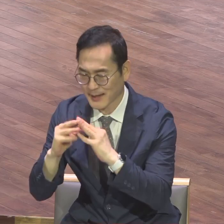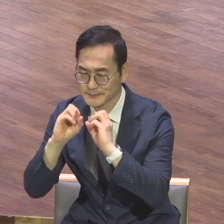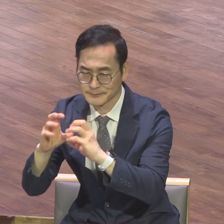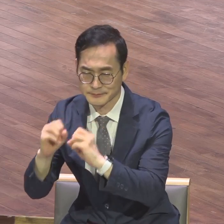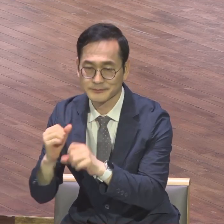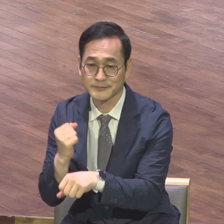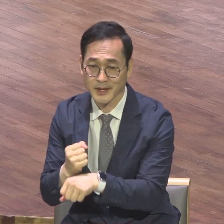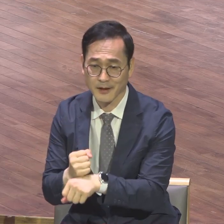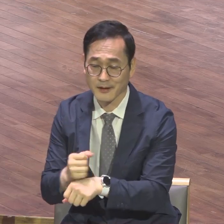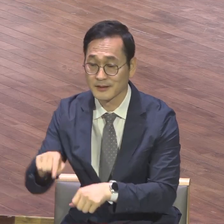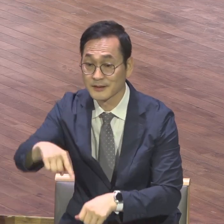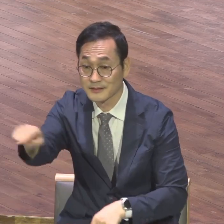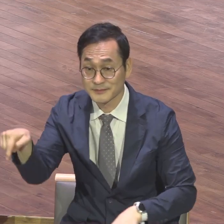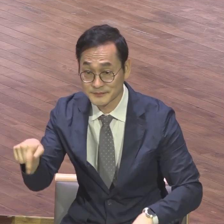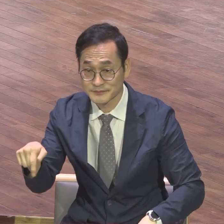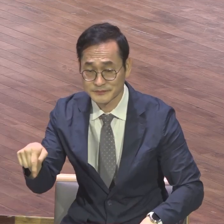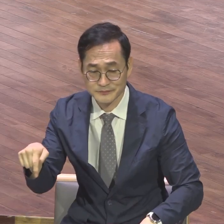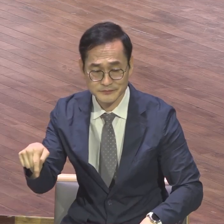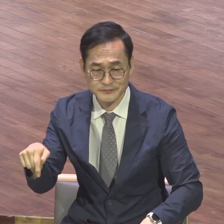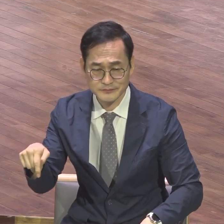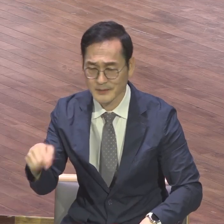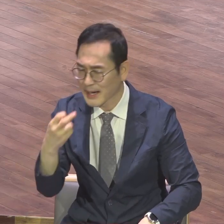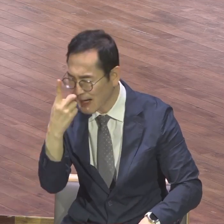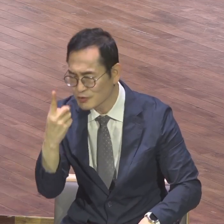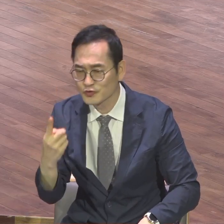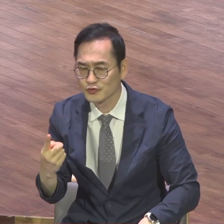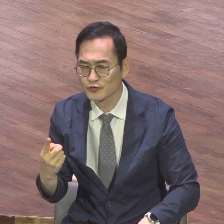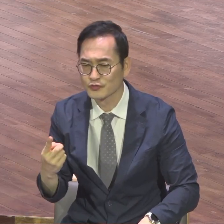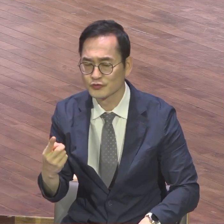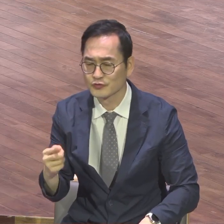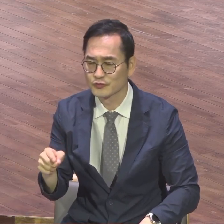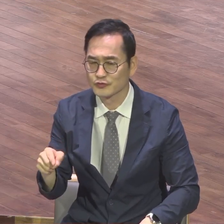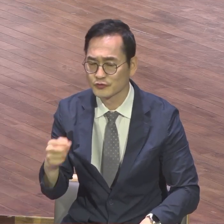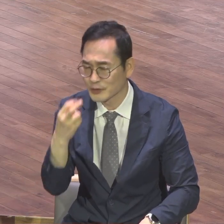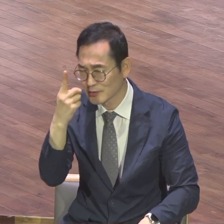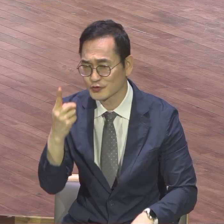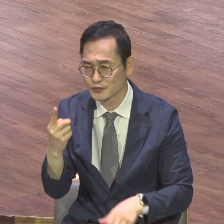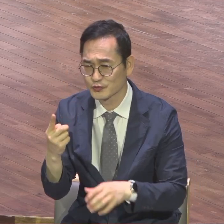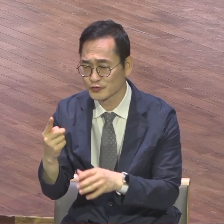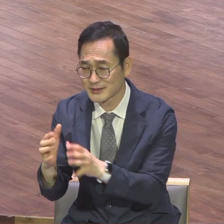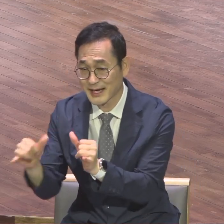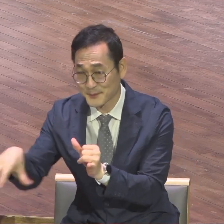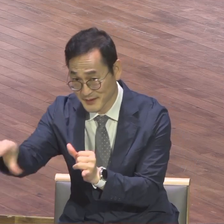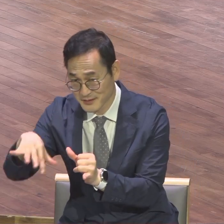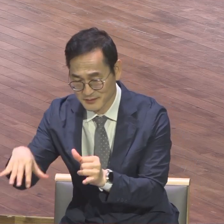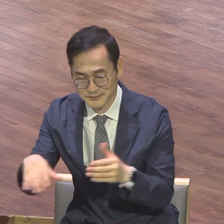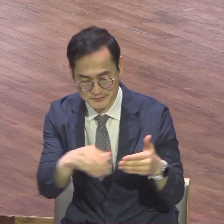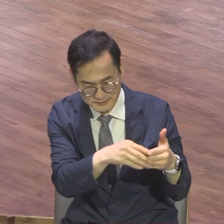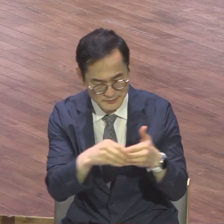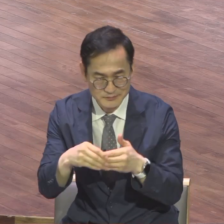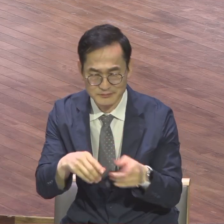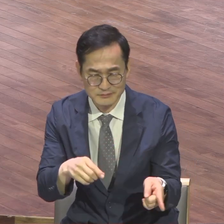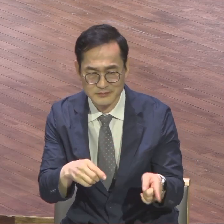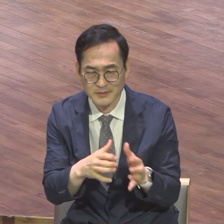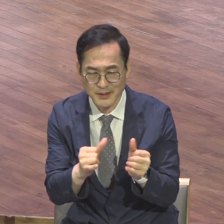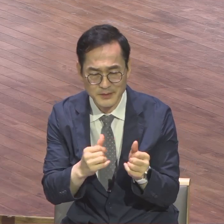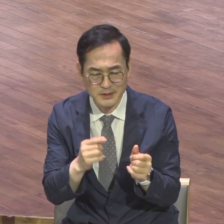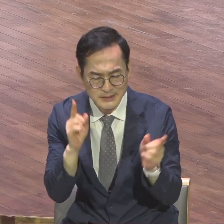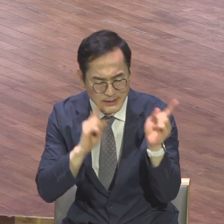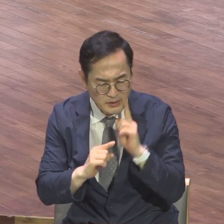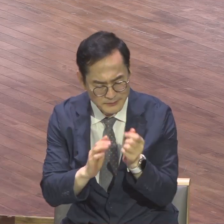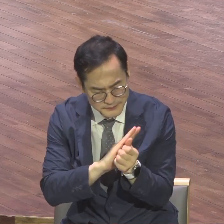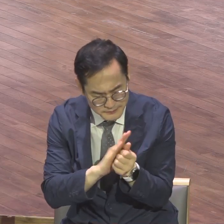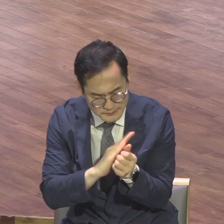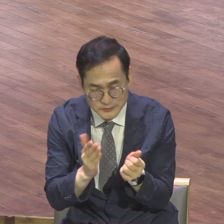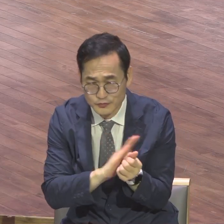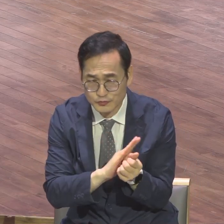전하더라. 그 밤 그 시각에 간수가 그들을 데려다가 그 맞은 자리를 씻어주고 자기와 그 온 가족이 다 세례를